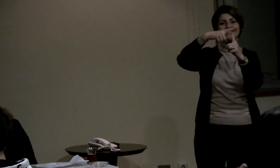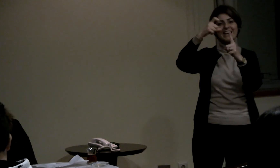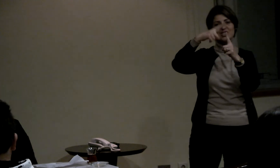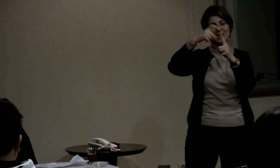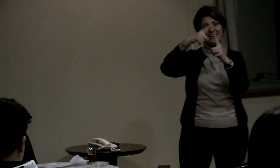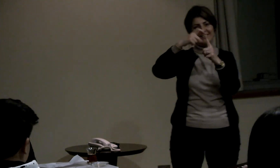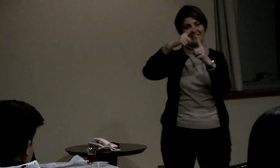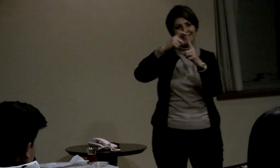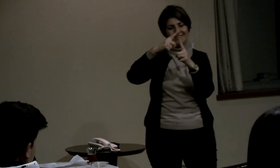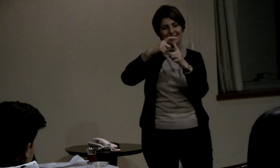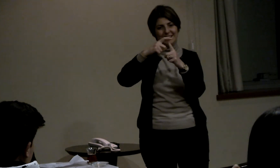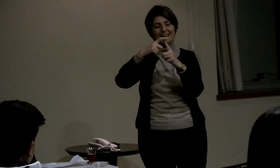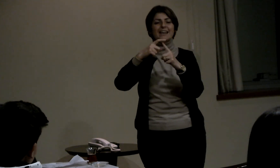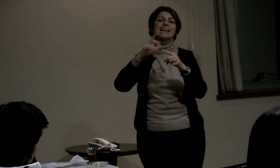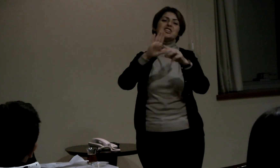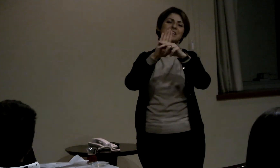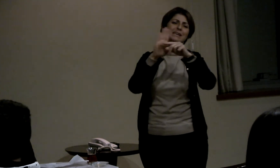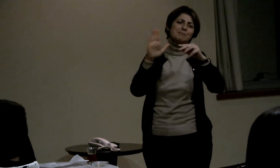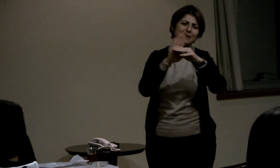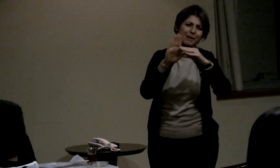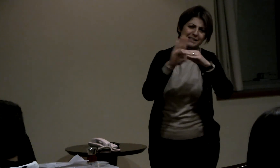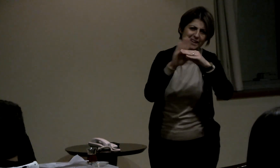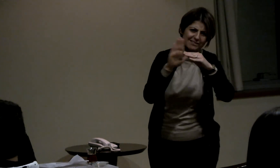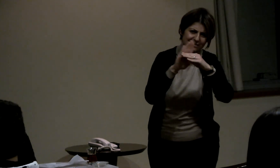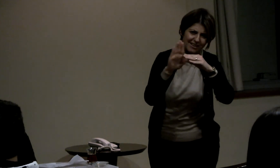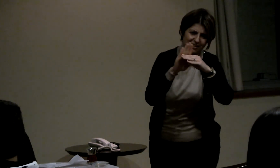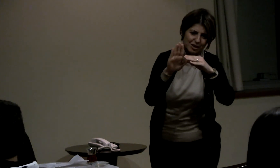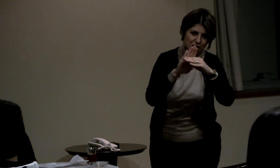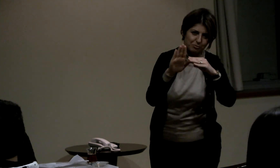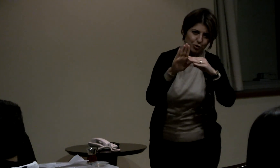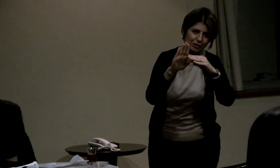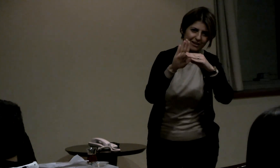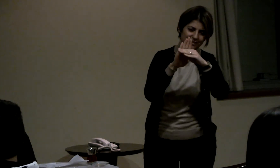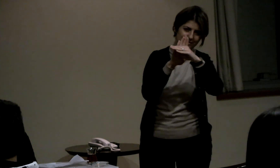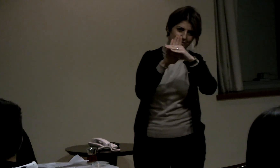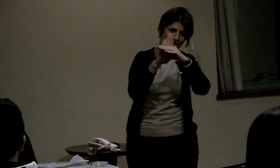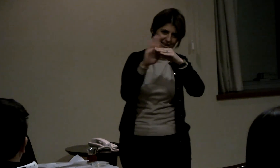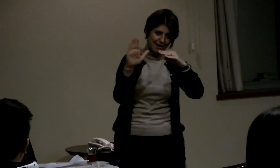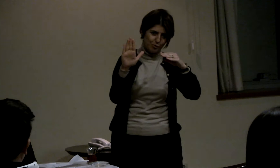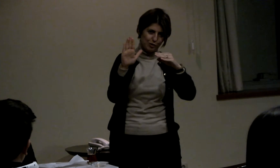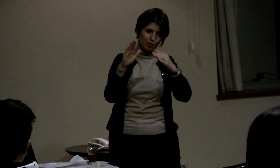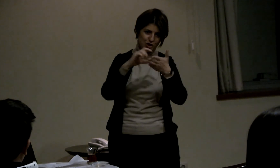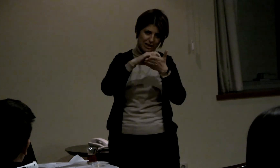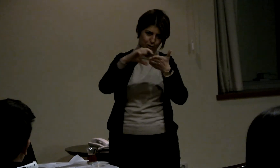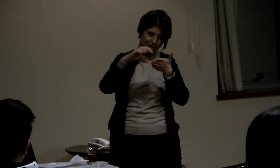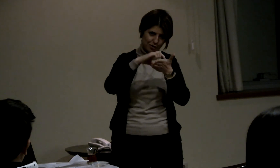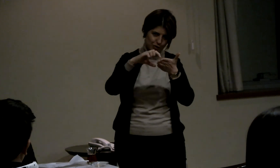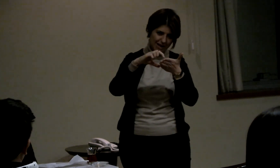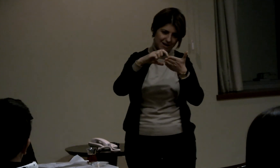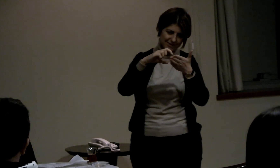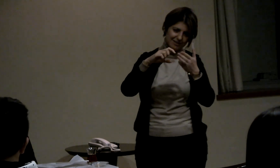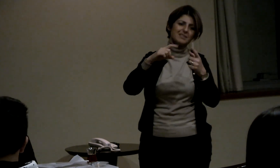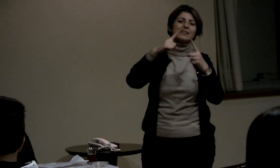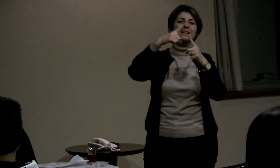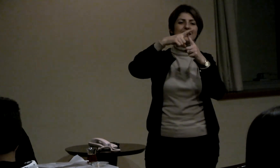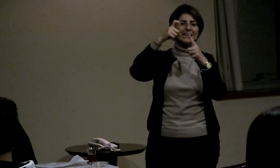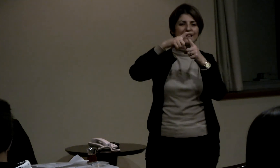TC. İşte kimlik bazen anlaşılmıyor da illa böyle o şeyi gösteriyoruz, kartı.